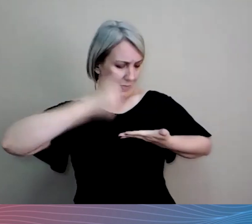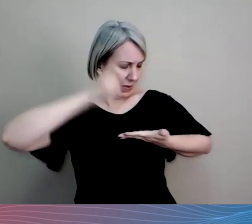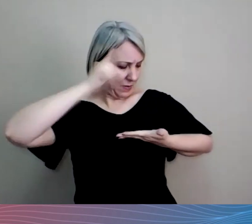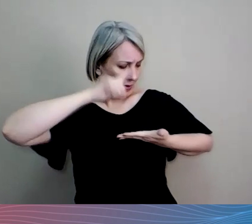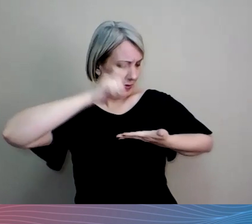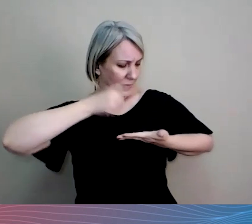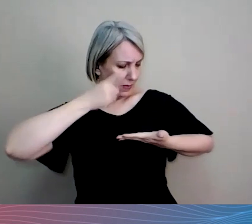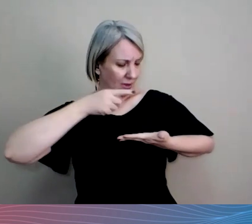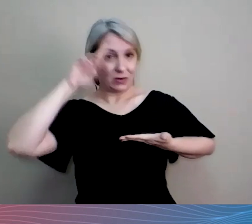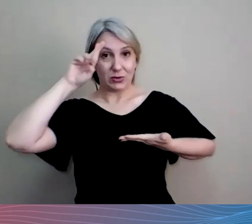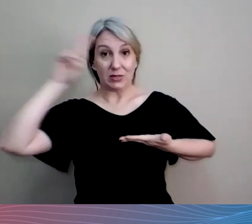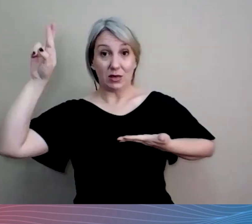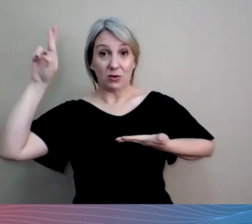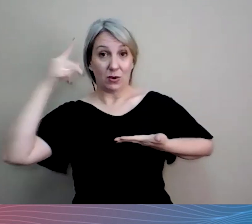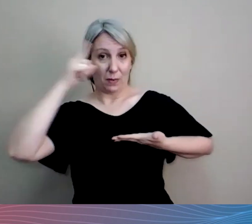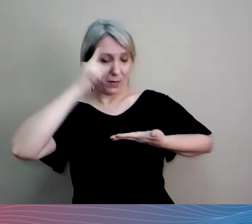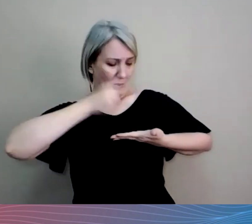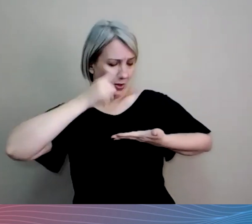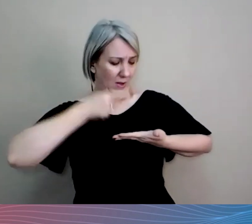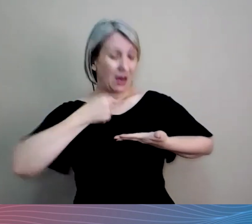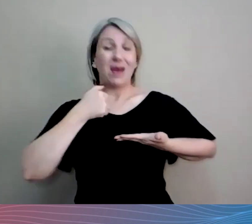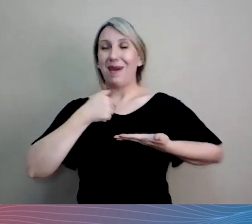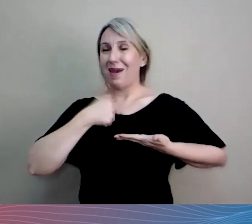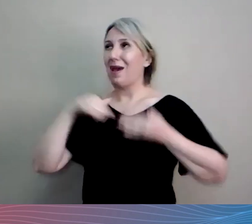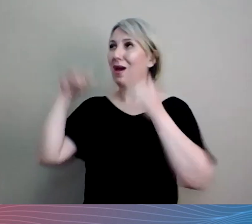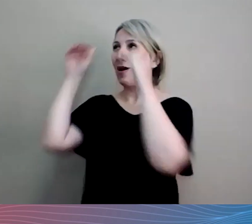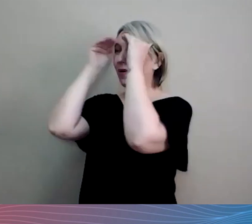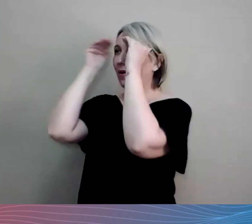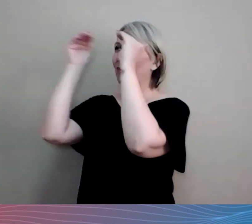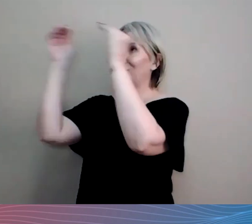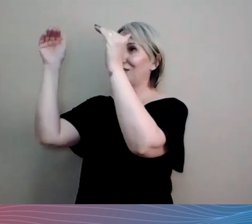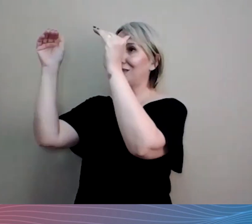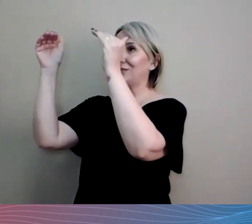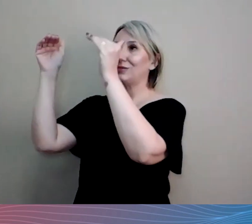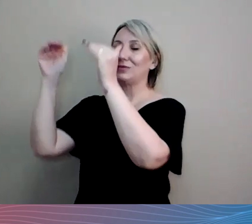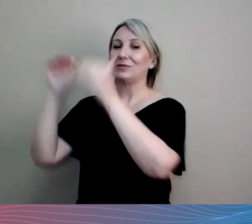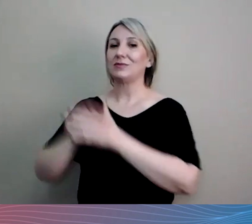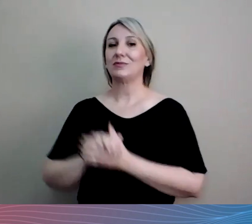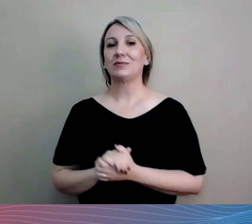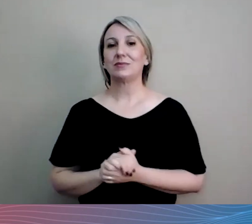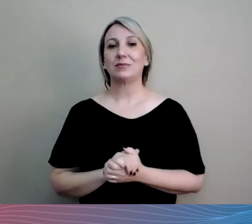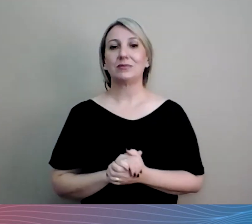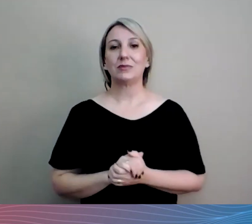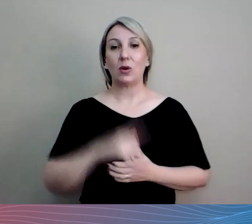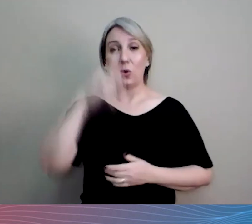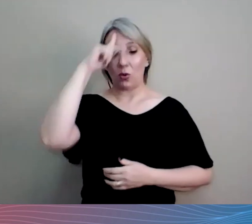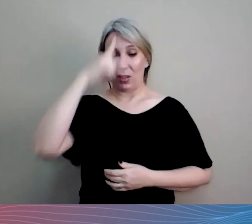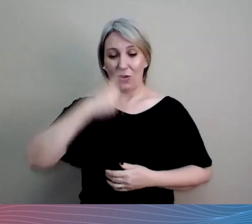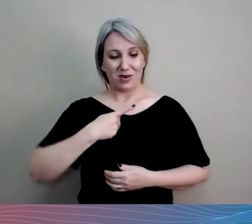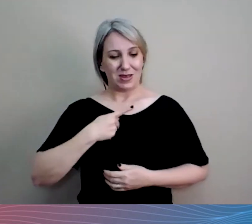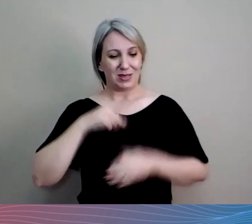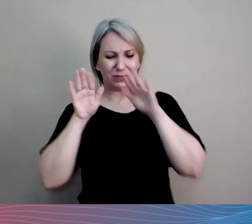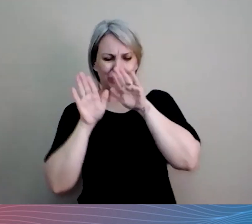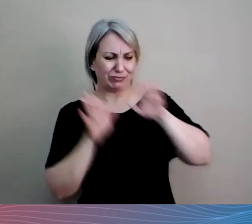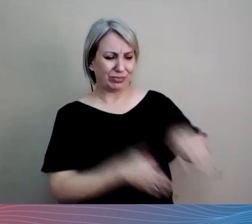sua natureza terrena. Porque a sua natureza terrena só vai produzir o quê? Só vai produzir